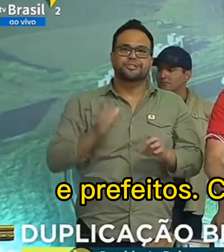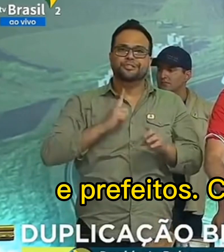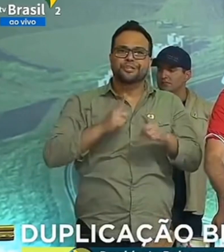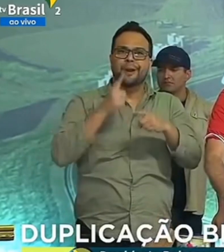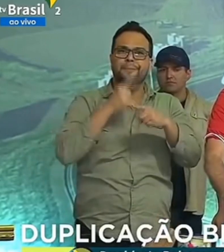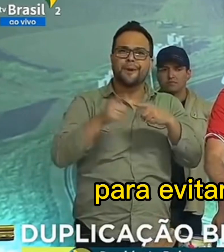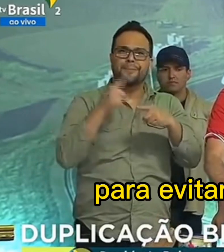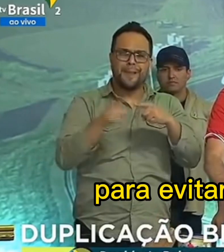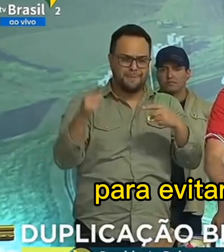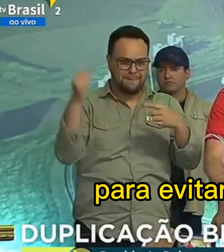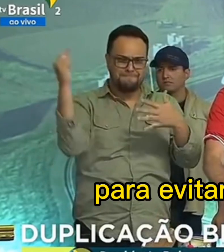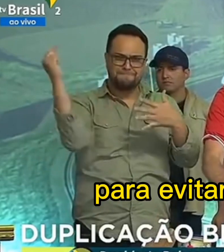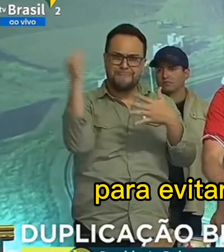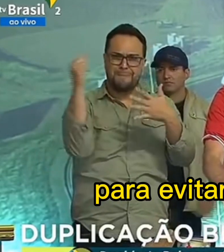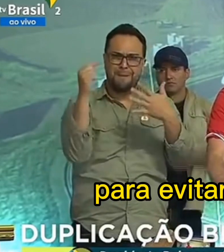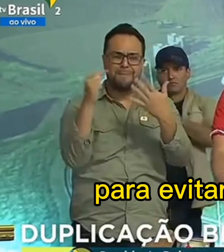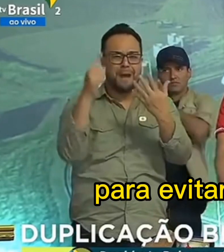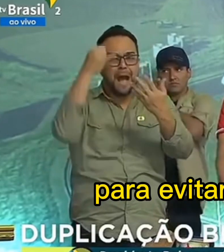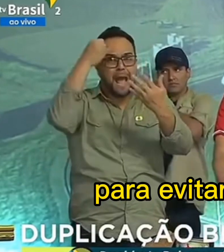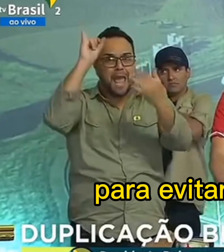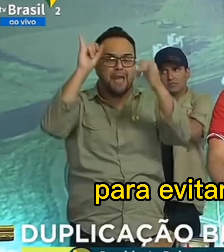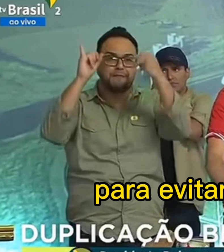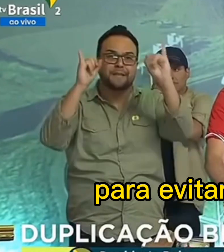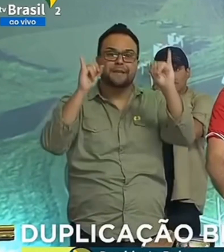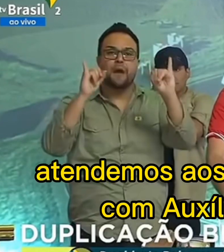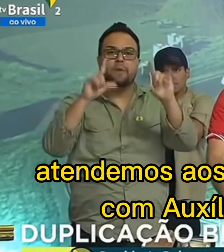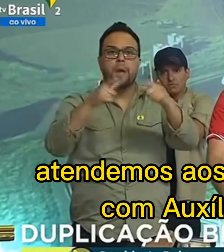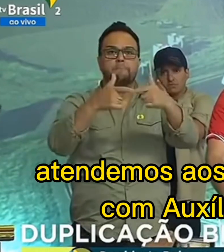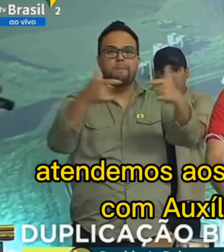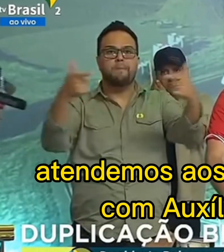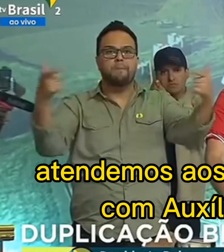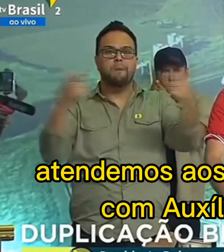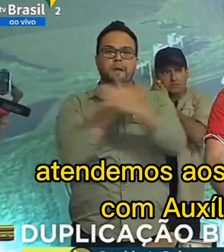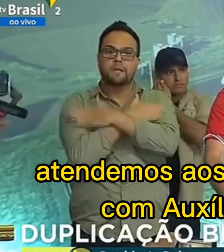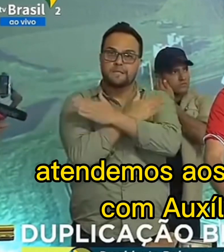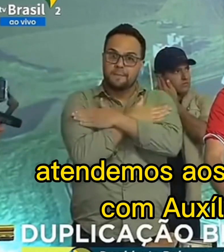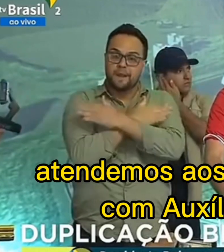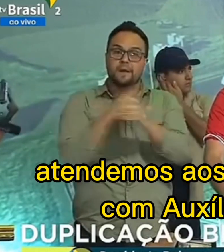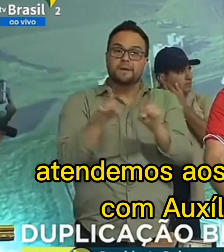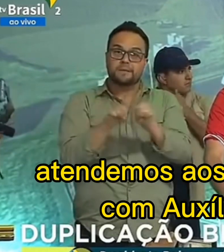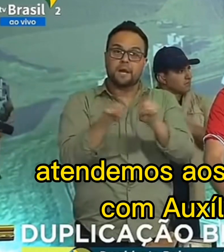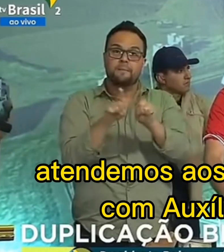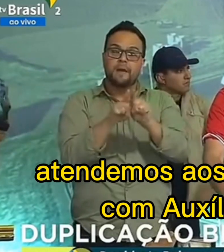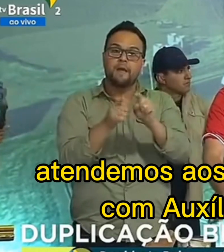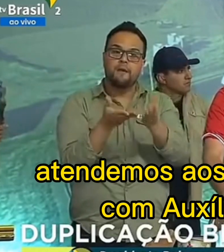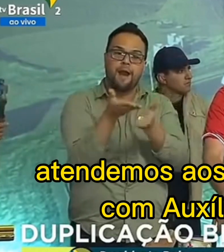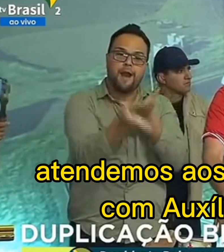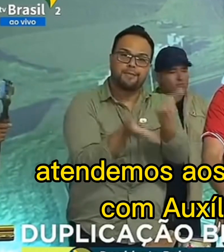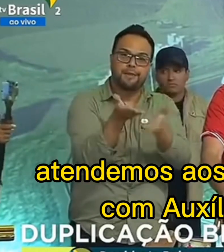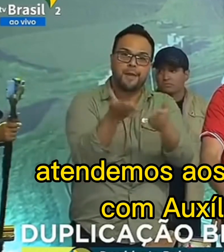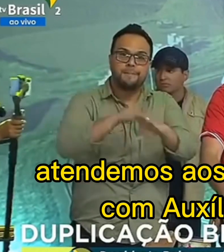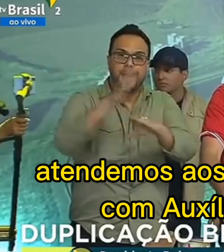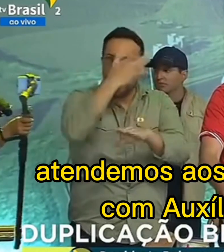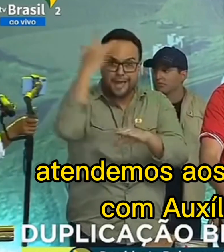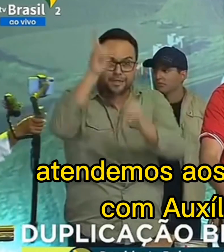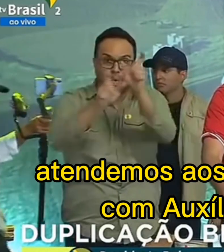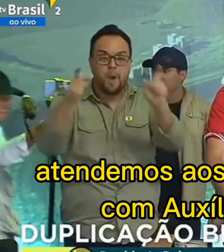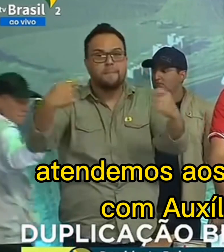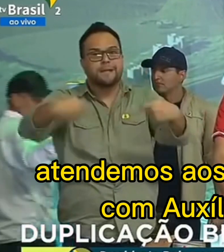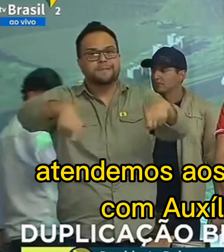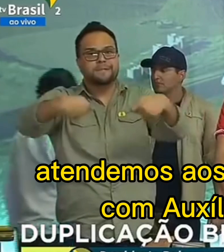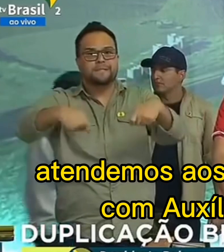programas para evitar o desemprego. Atendemos aos mais necessitados com